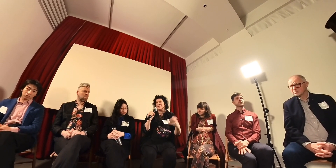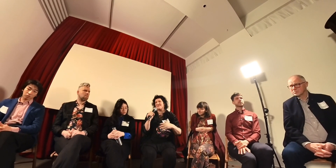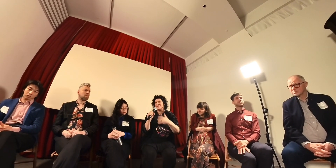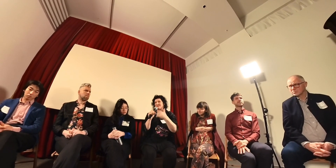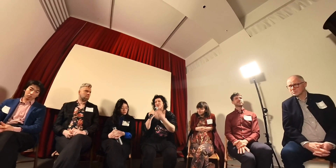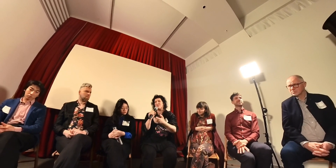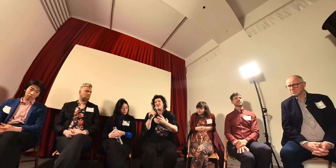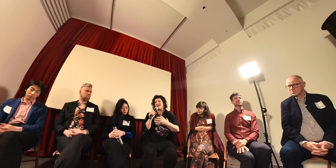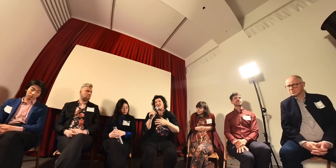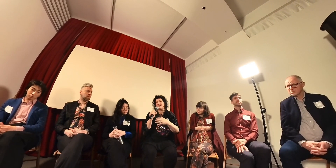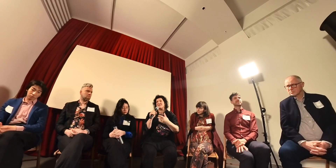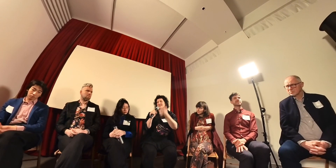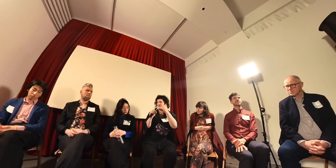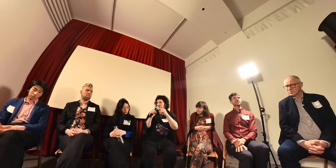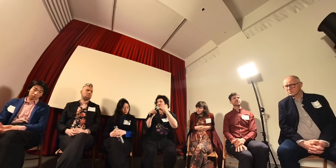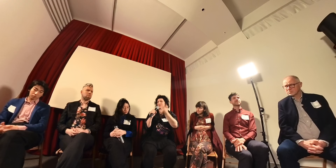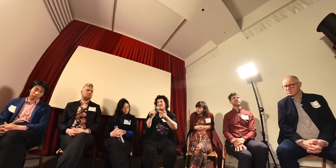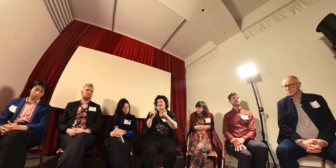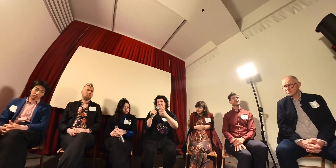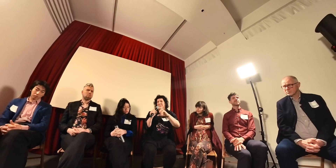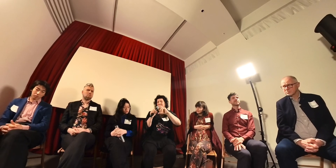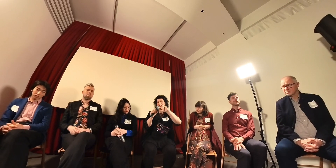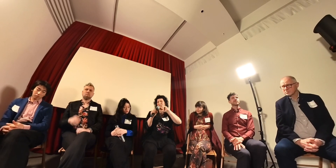zlý a vlastně ty Rómovia zase jsme